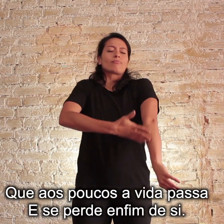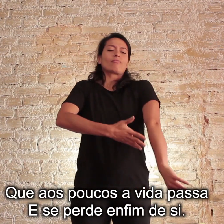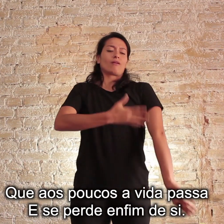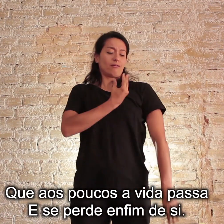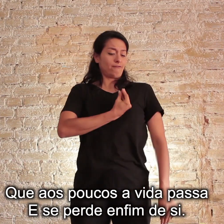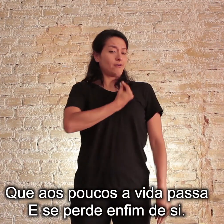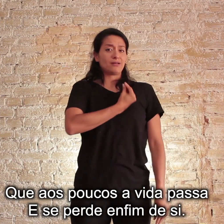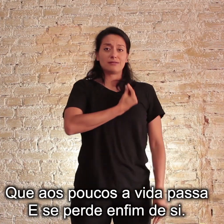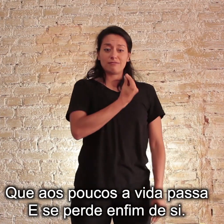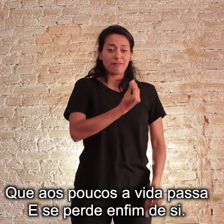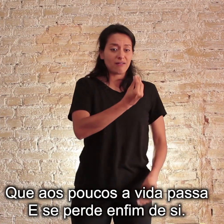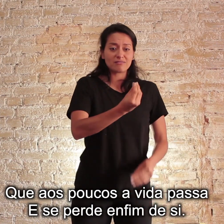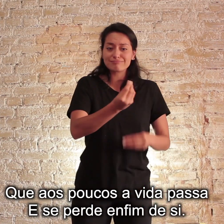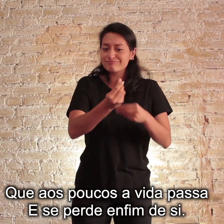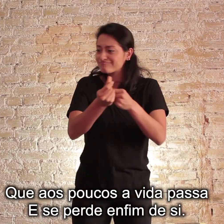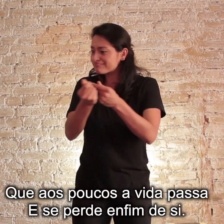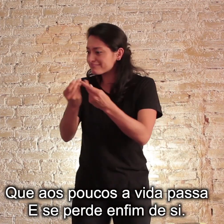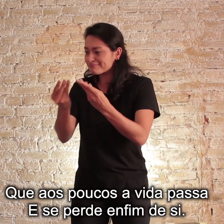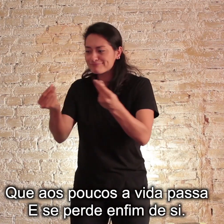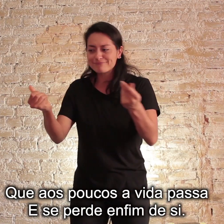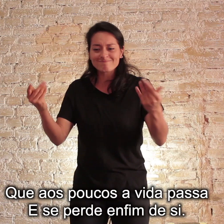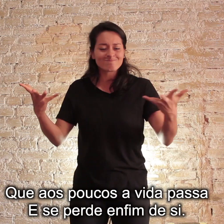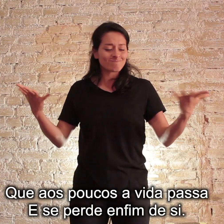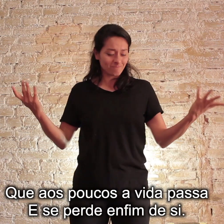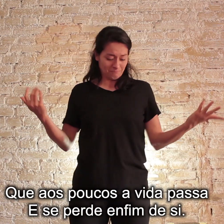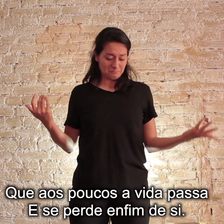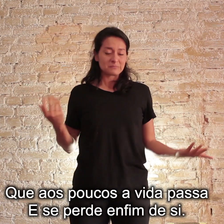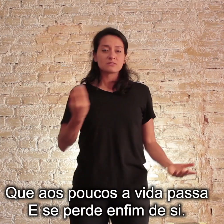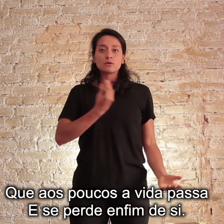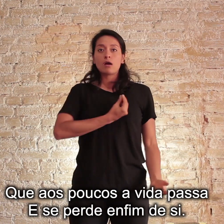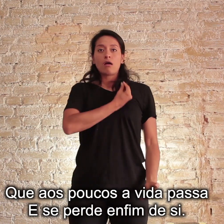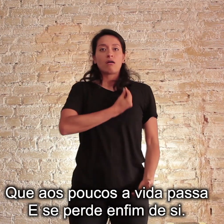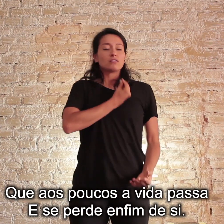E aos poucos a vida passa e se perde em fim de si. E